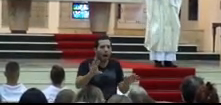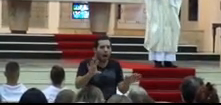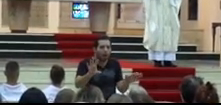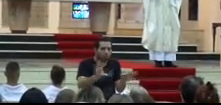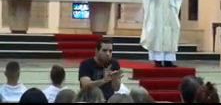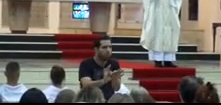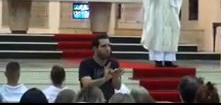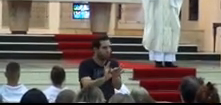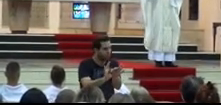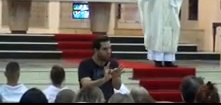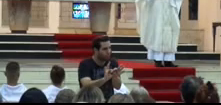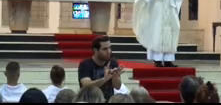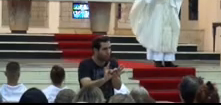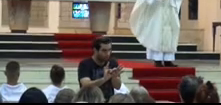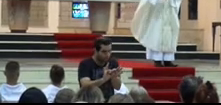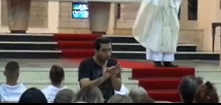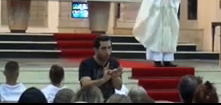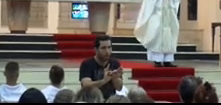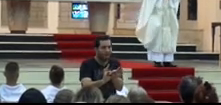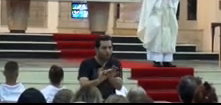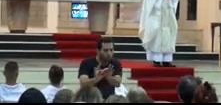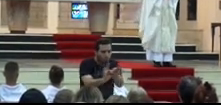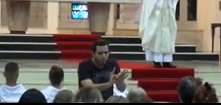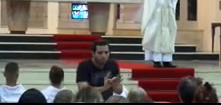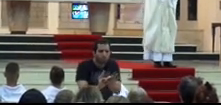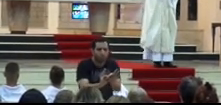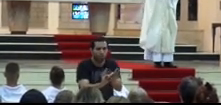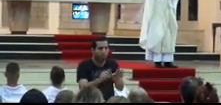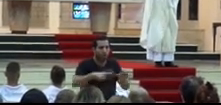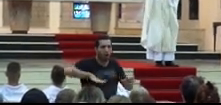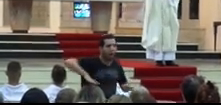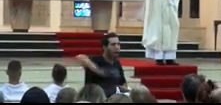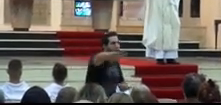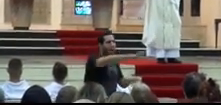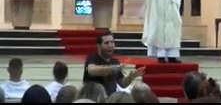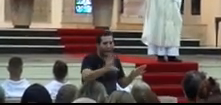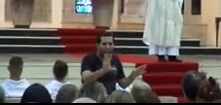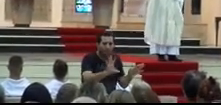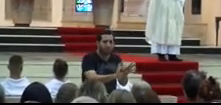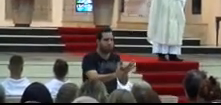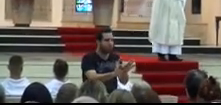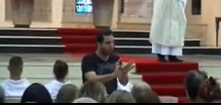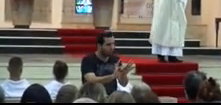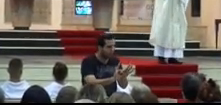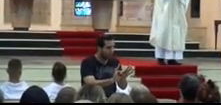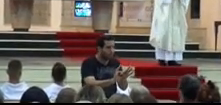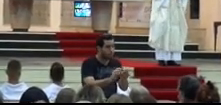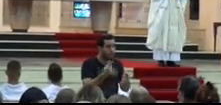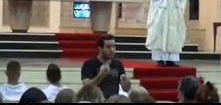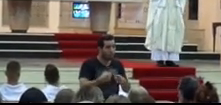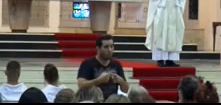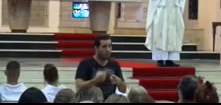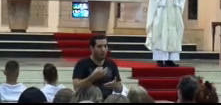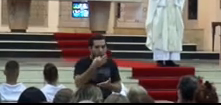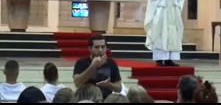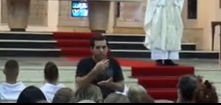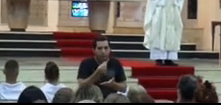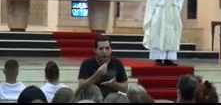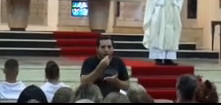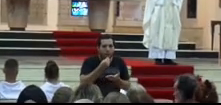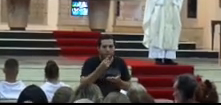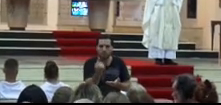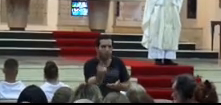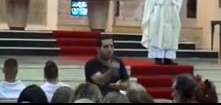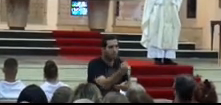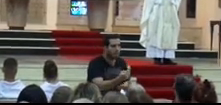nós, em comunhão, participamos do mistério da salvação da